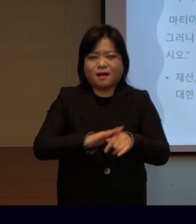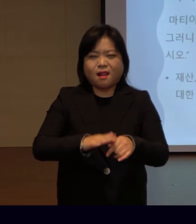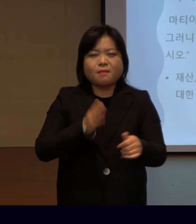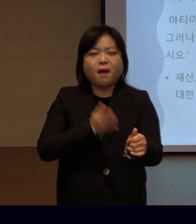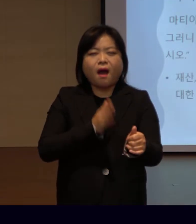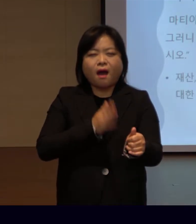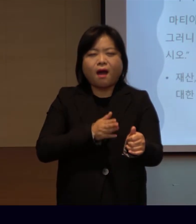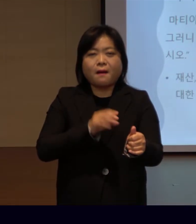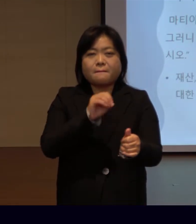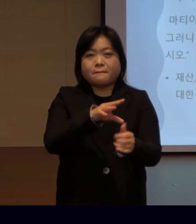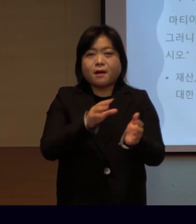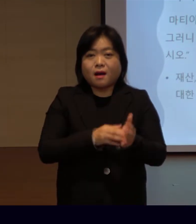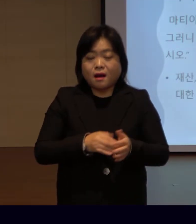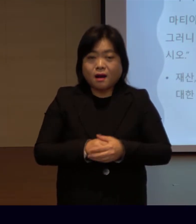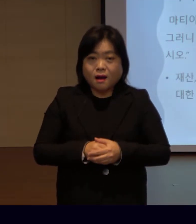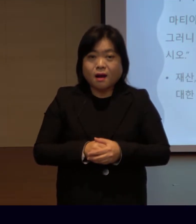해봐.